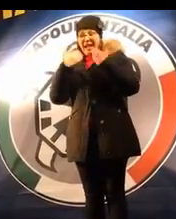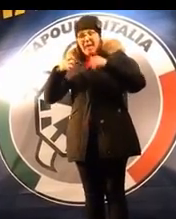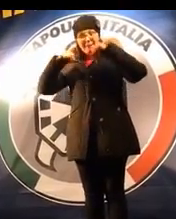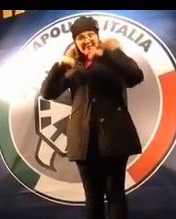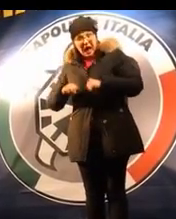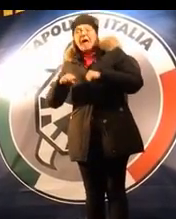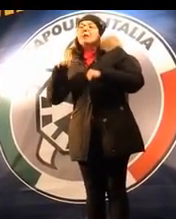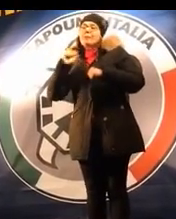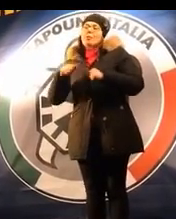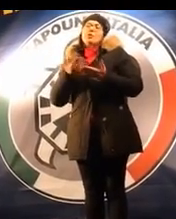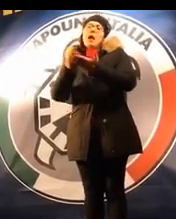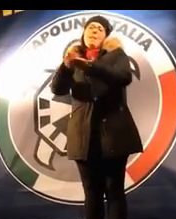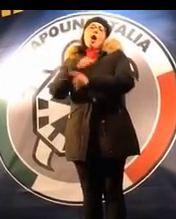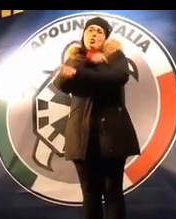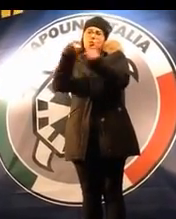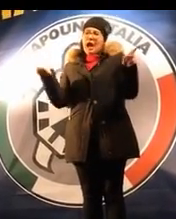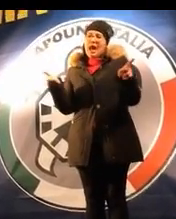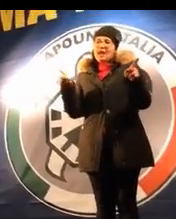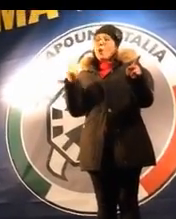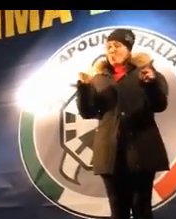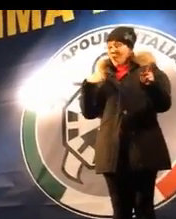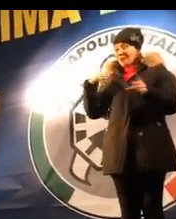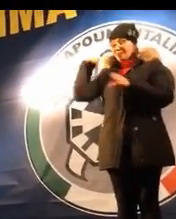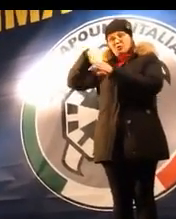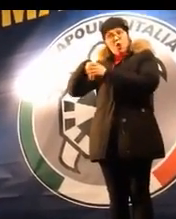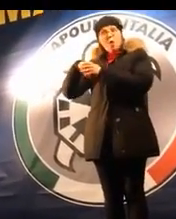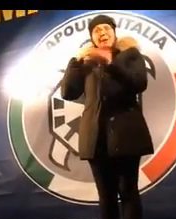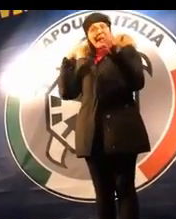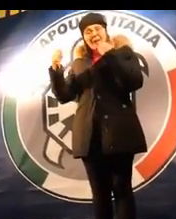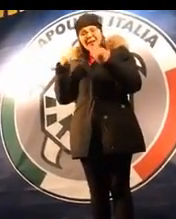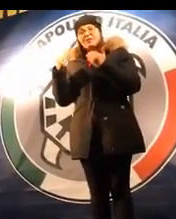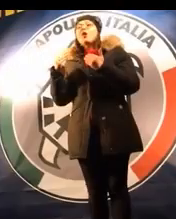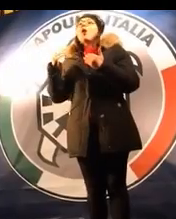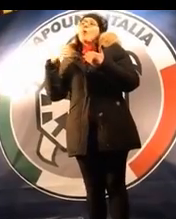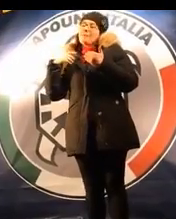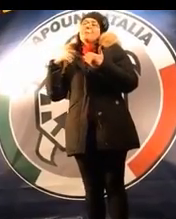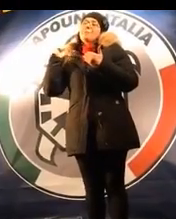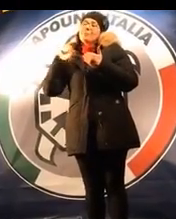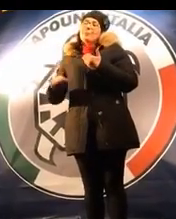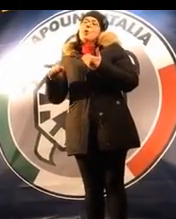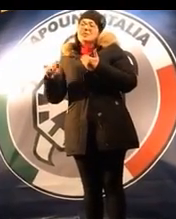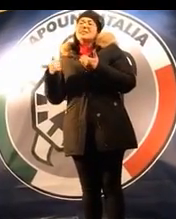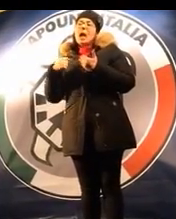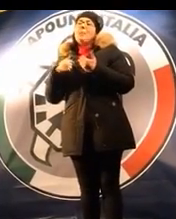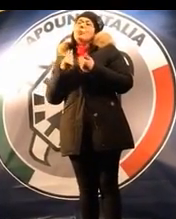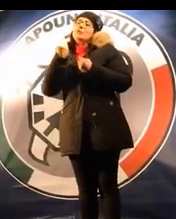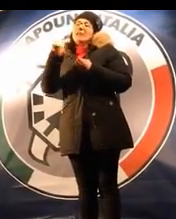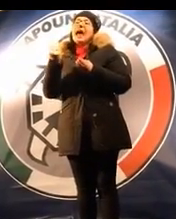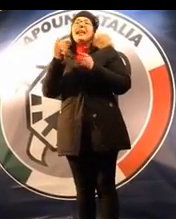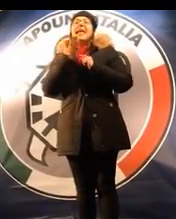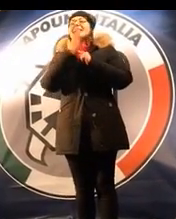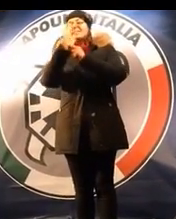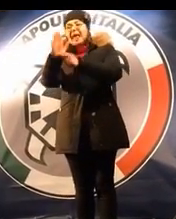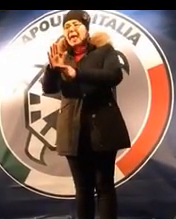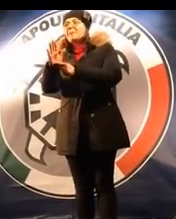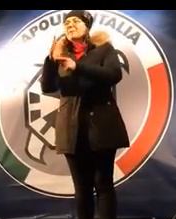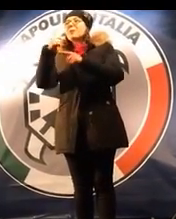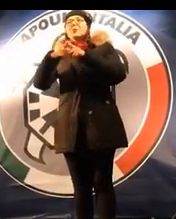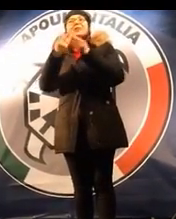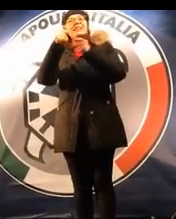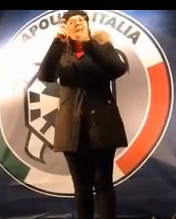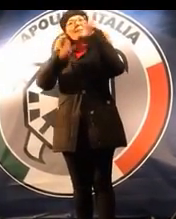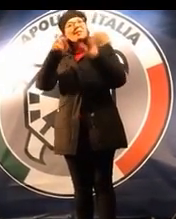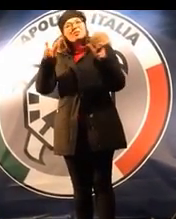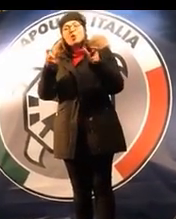quando faremo questo noi saremo veramente in grado di essere esempio, di accendere quel fuoco all'interno dei cuori di tantissimi italiani, saremo in grado